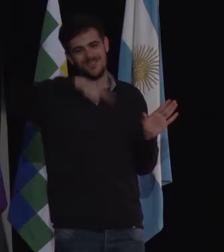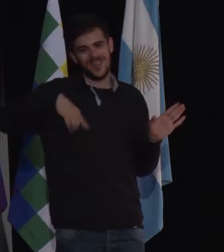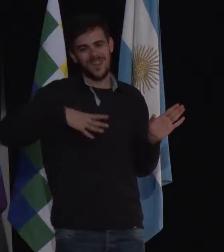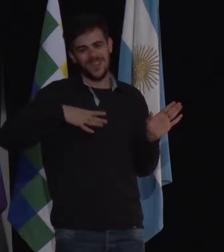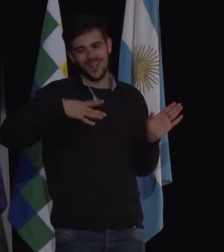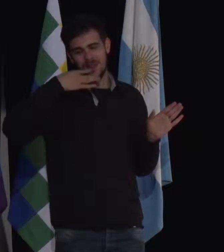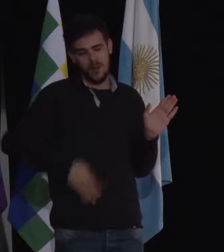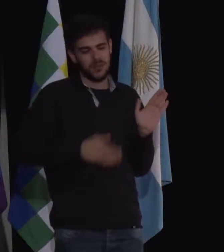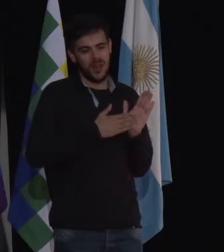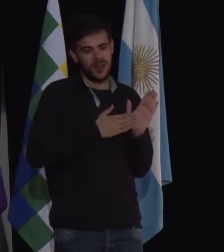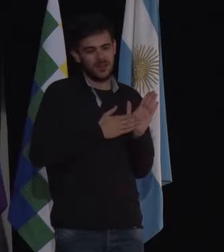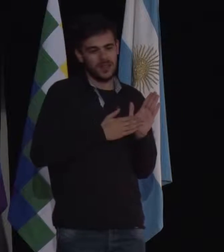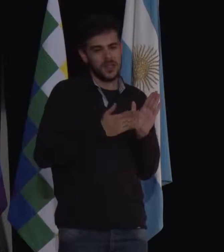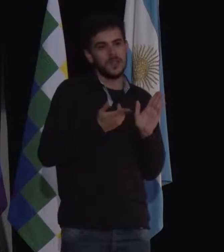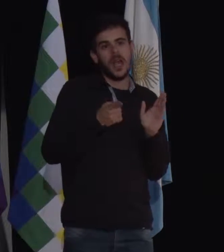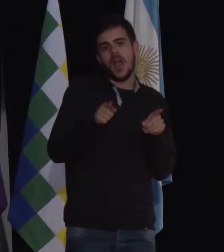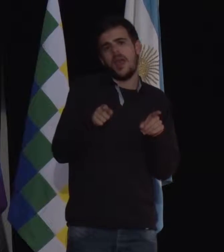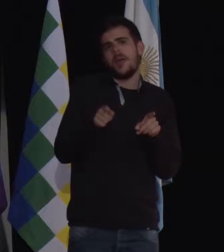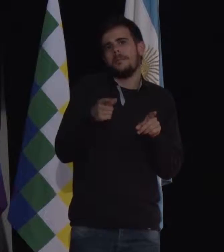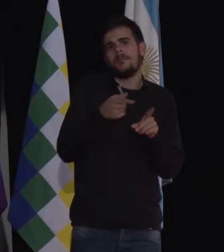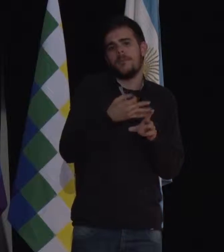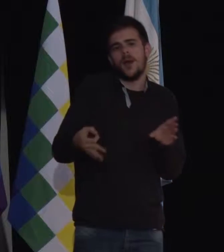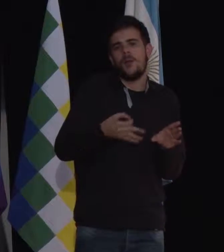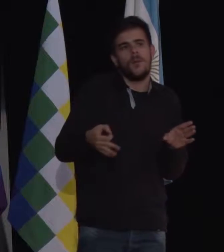de discapacidad a nivel nacional.